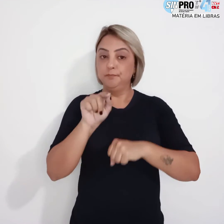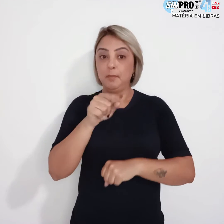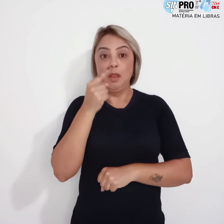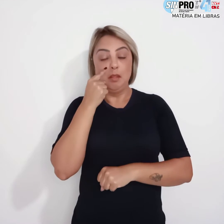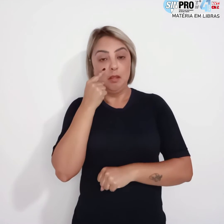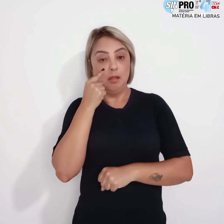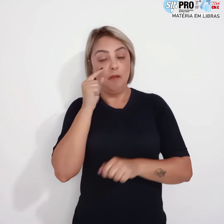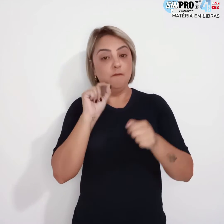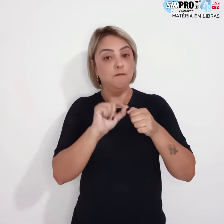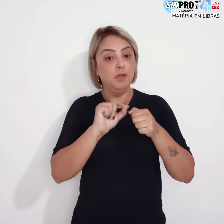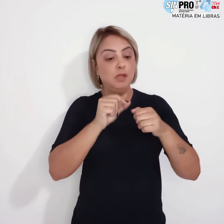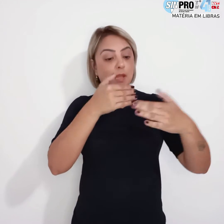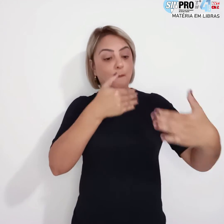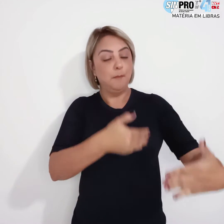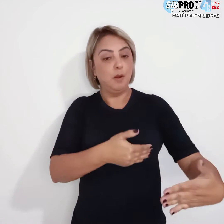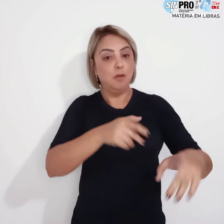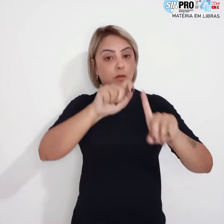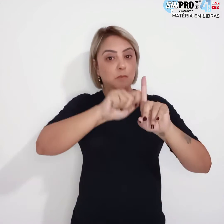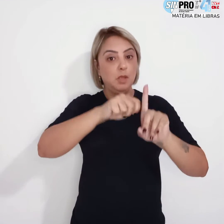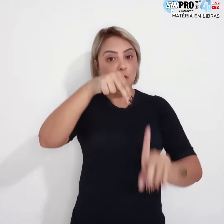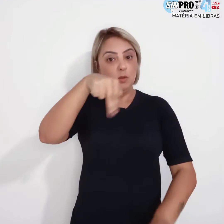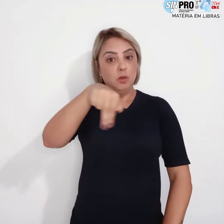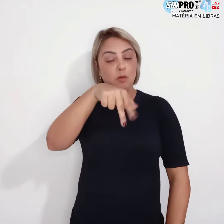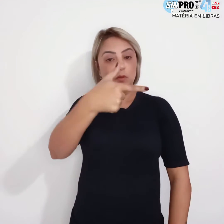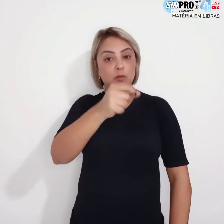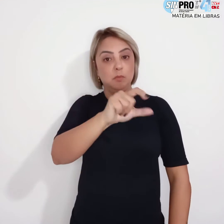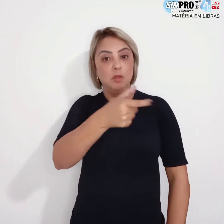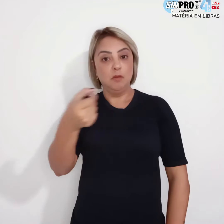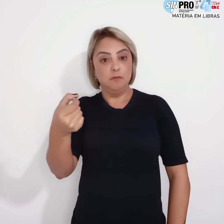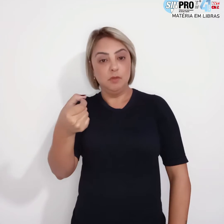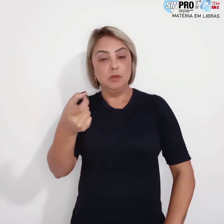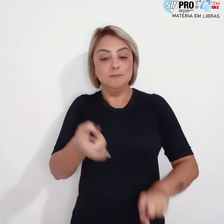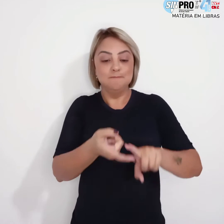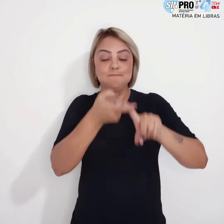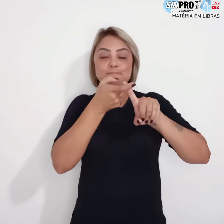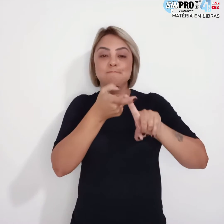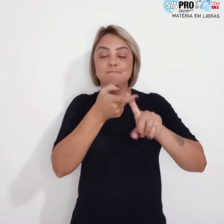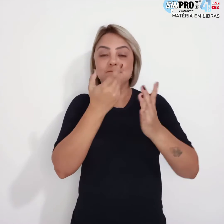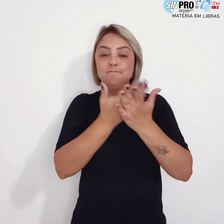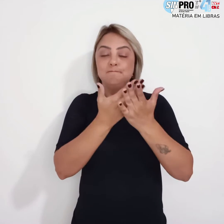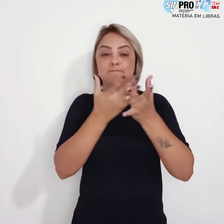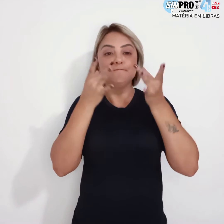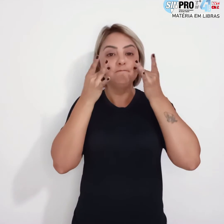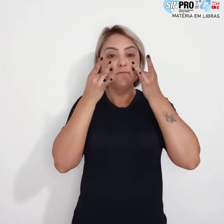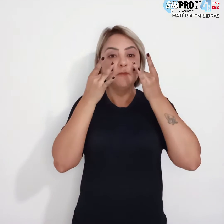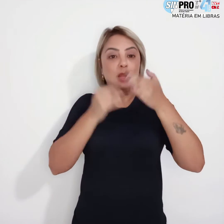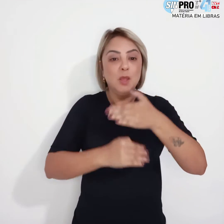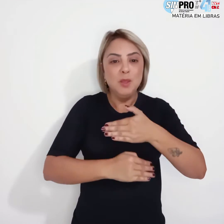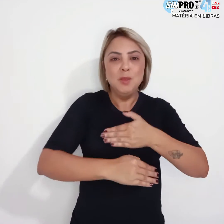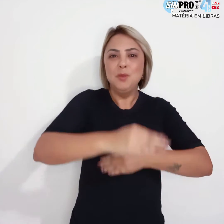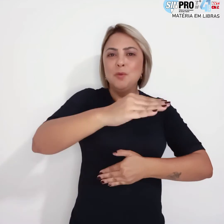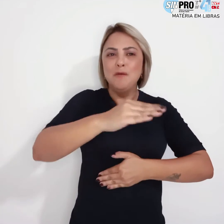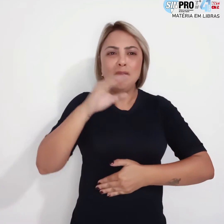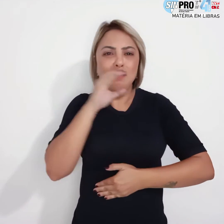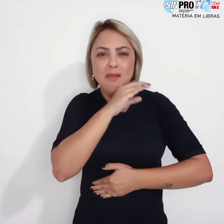ser realizado em novembro de 2020, com a suspensão das aulas e o avanço desenfreado da pandemia,